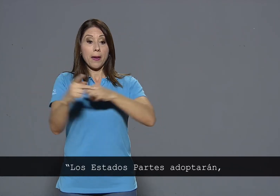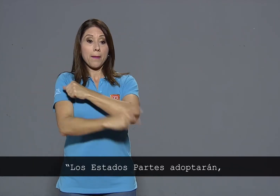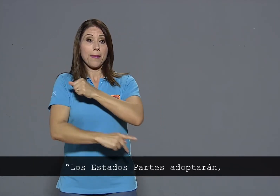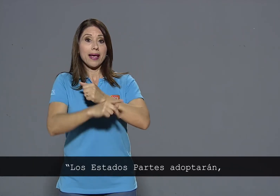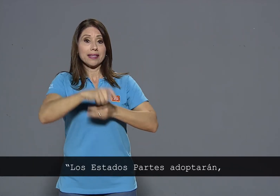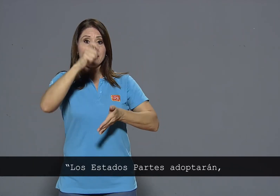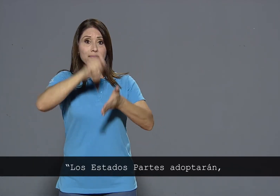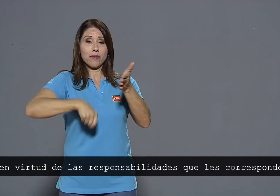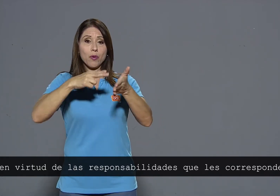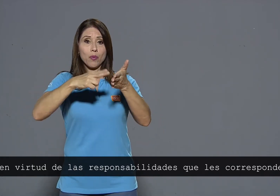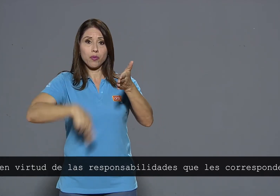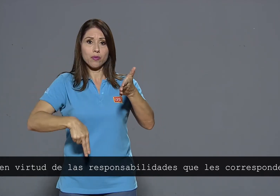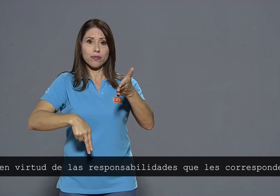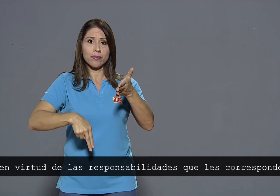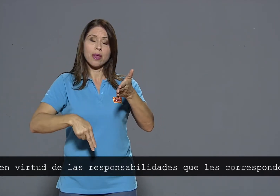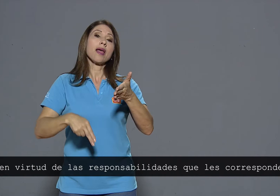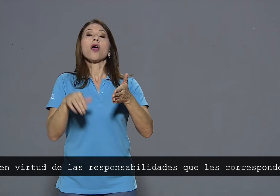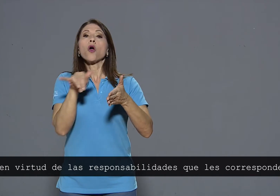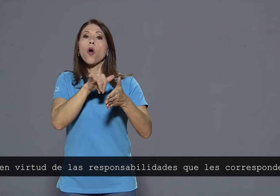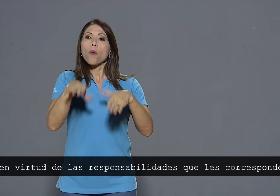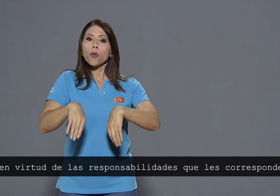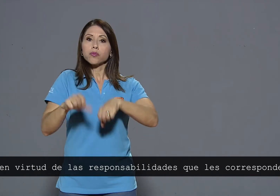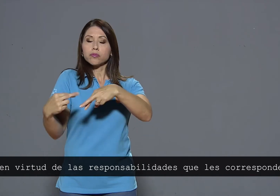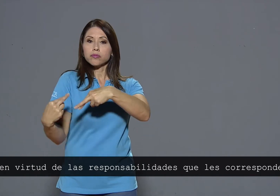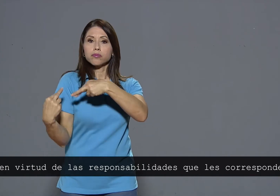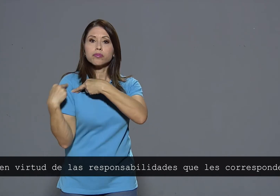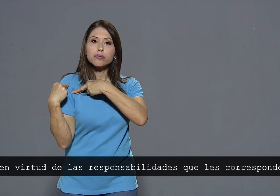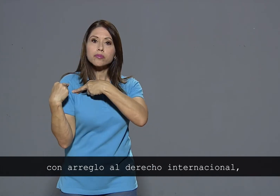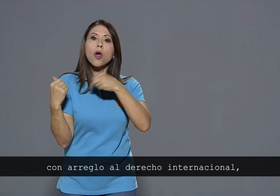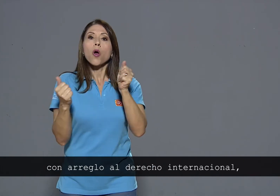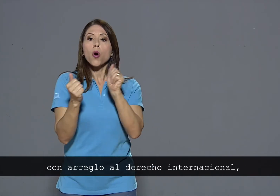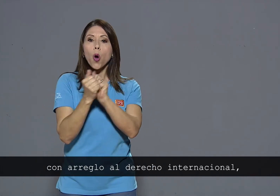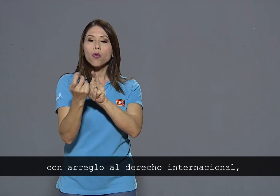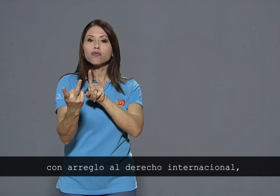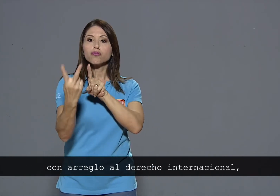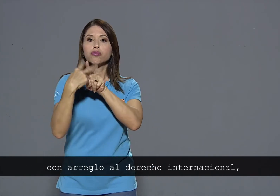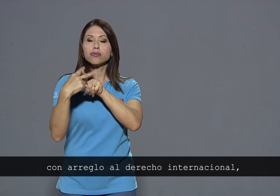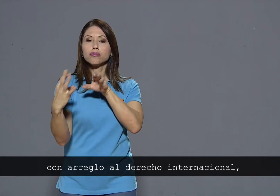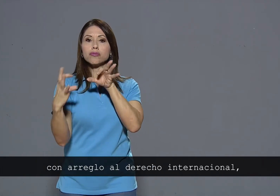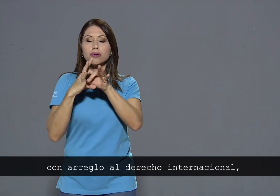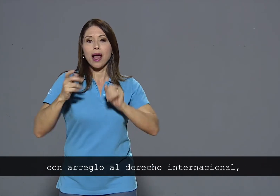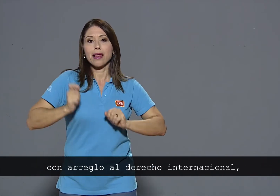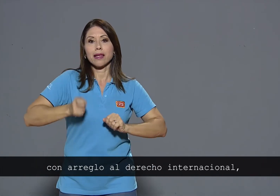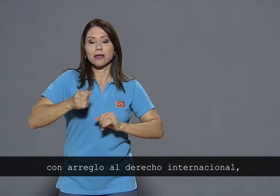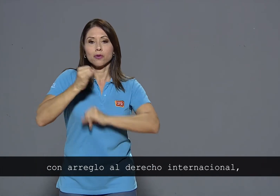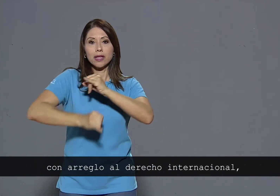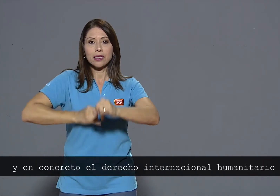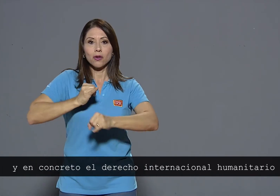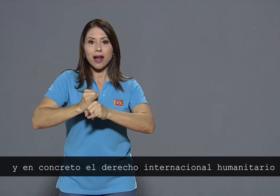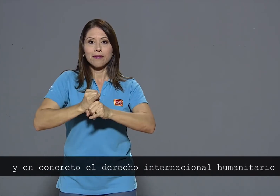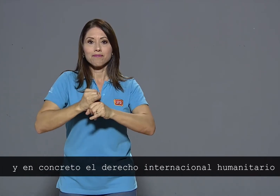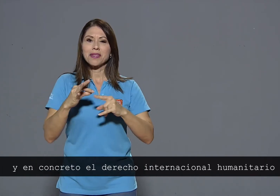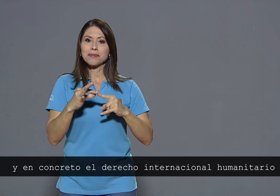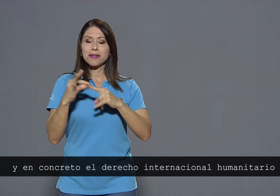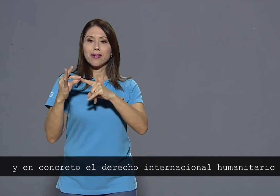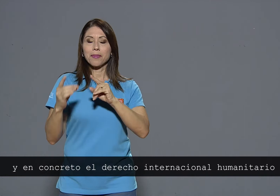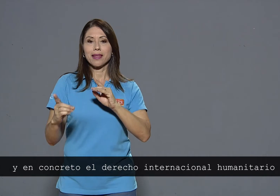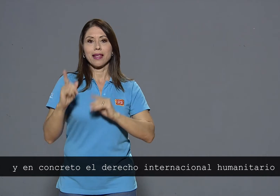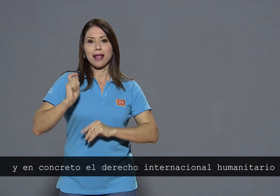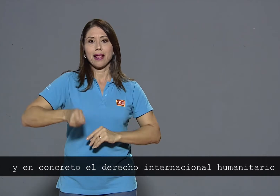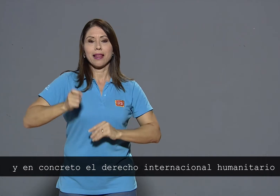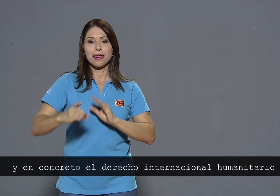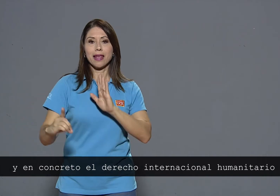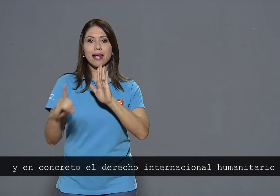partes adoptarán, en virtud de las responsabilidades que les corresponden con arreglo al derecho internacional, y en concreto el